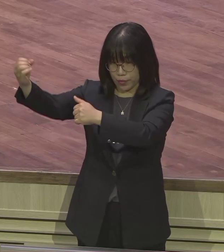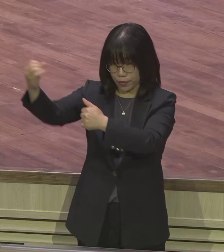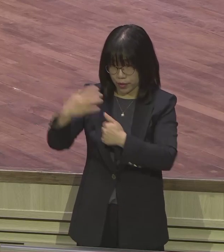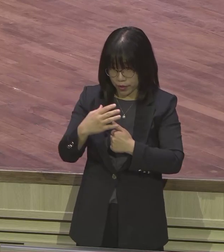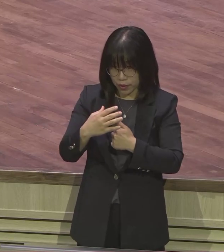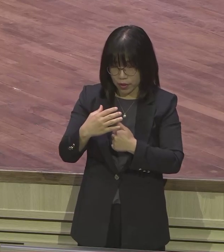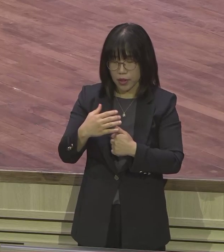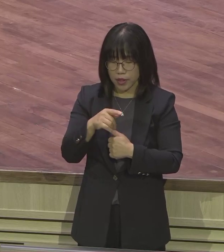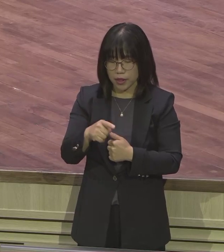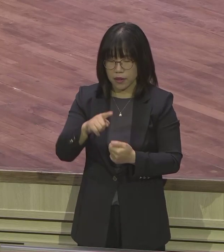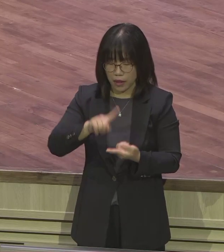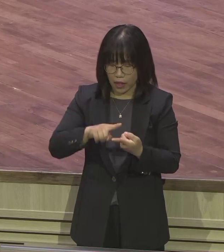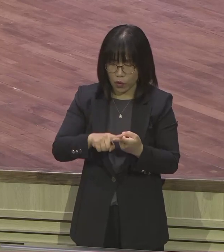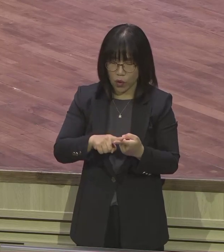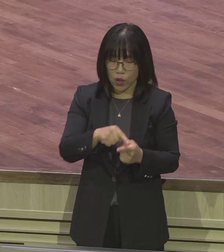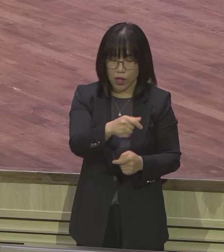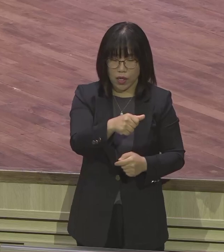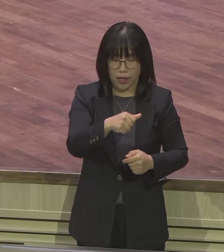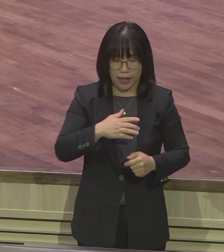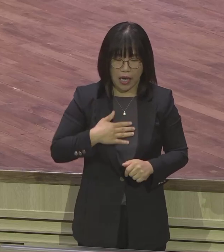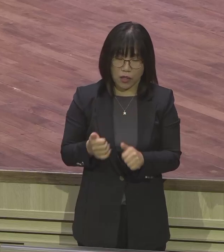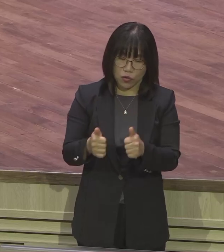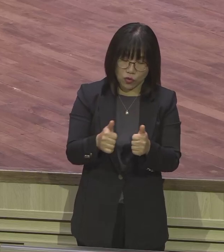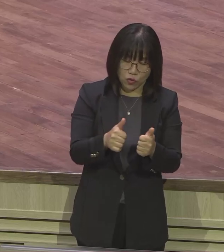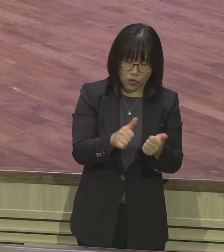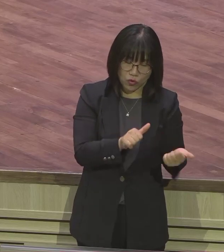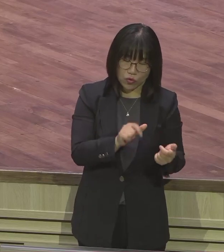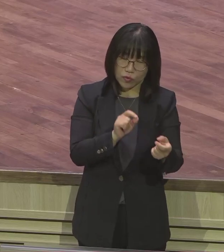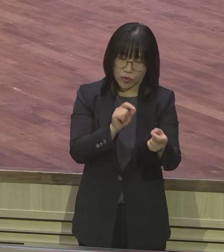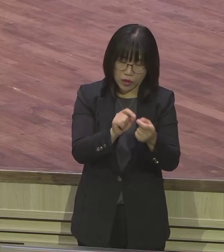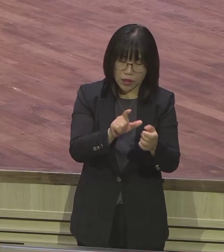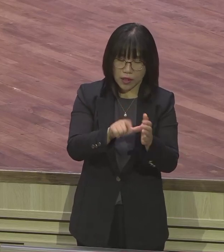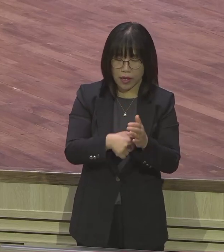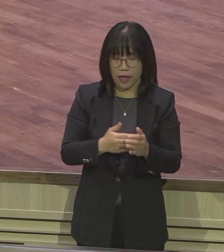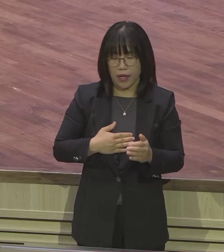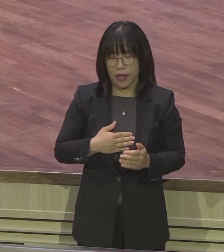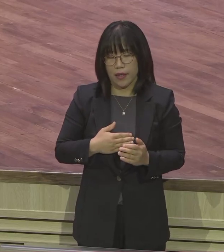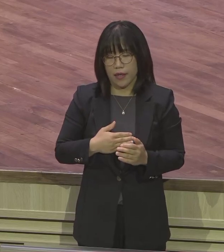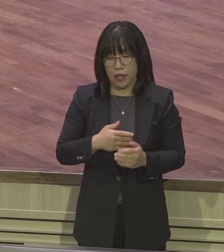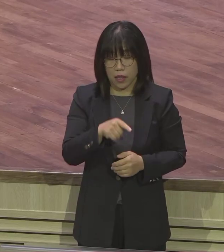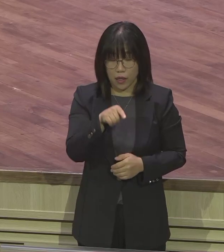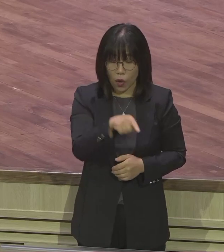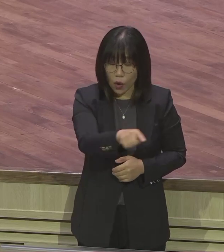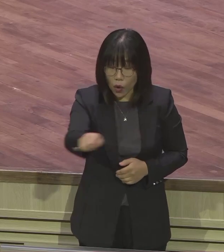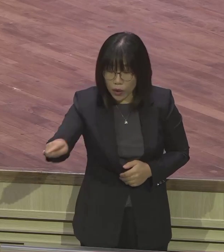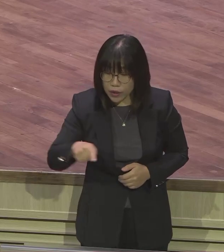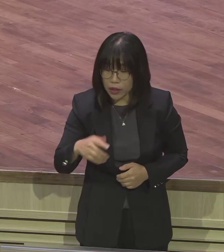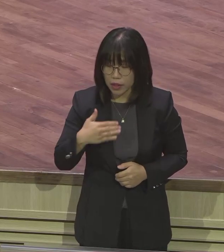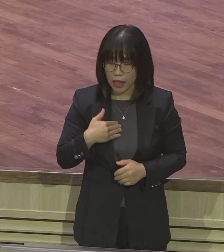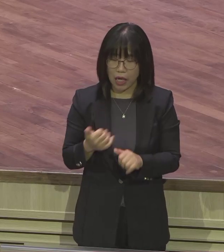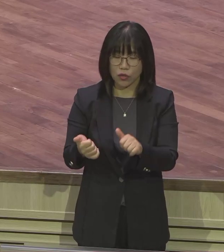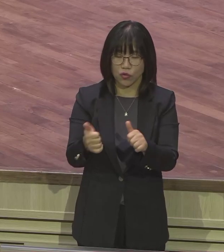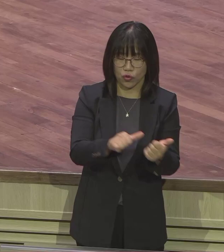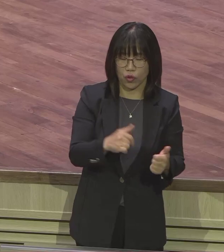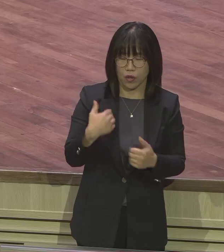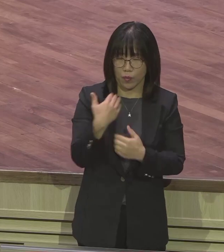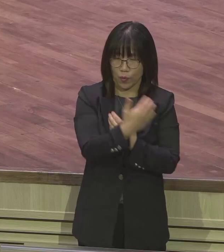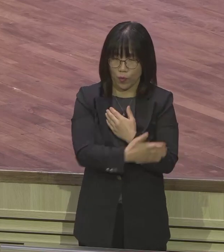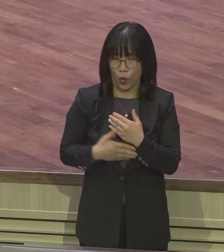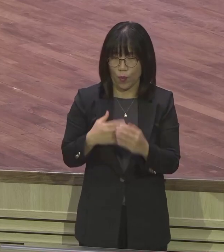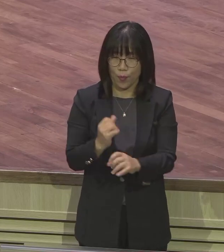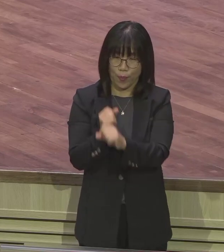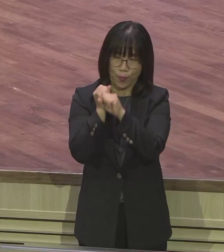구원을 이룰 것이라고 죽어가면서 마지막까지 내 해골을 메고 가나안 땅에 가져라. 그 약속의